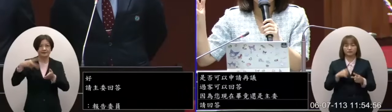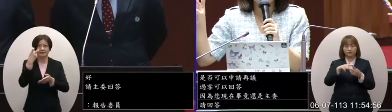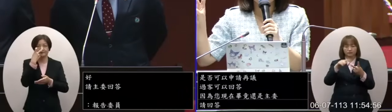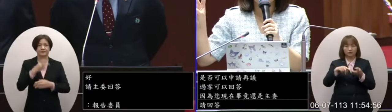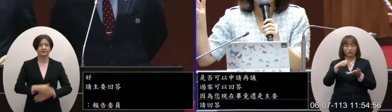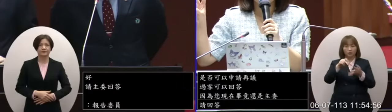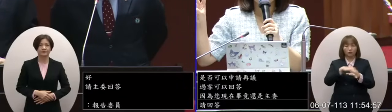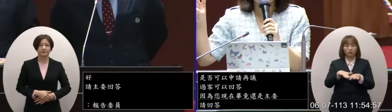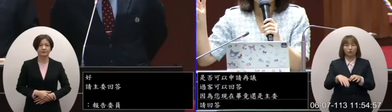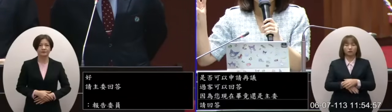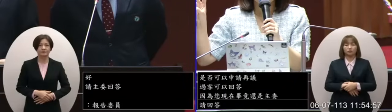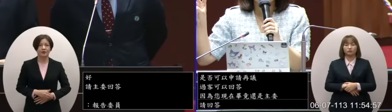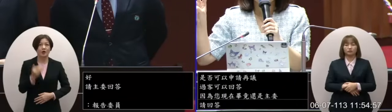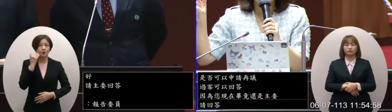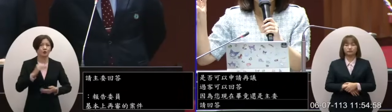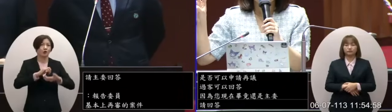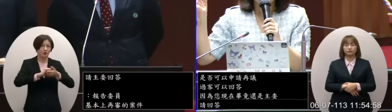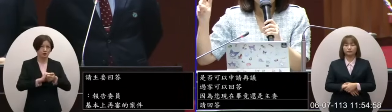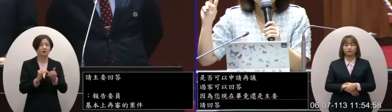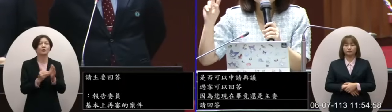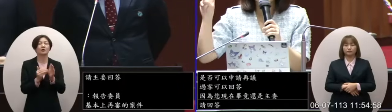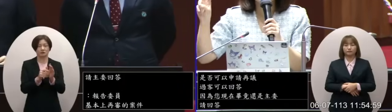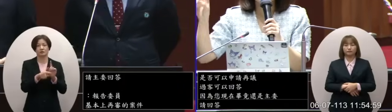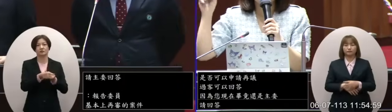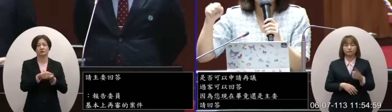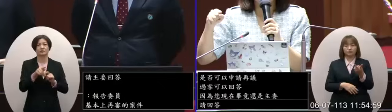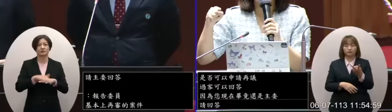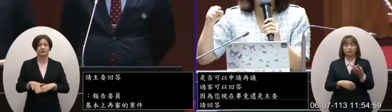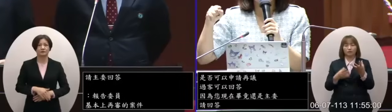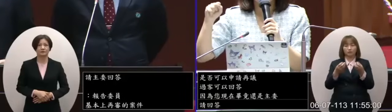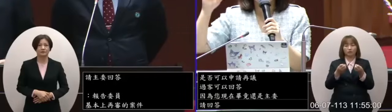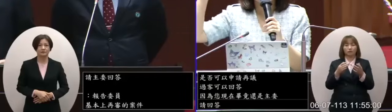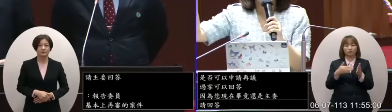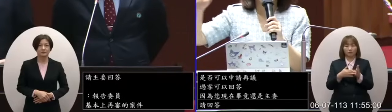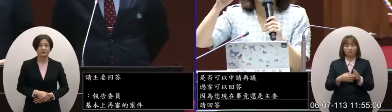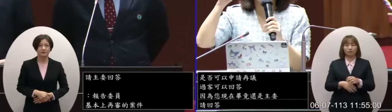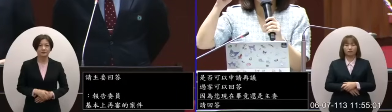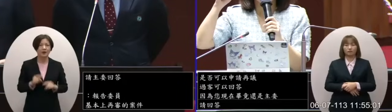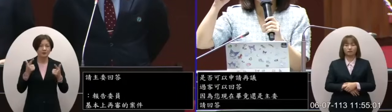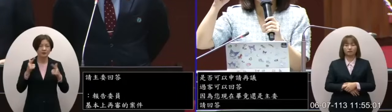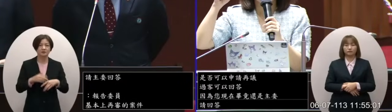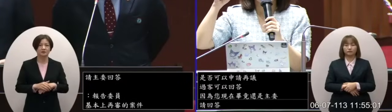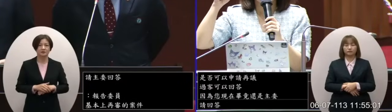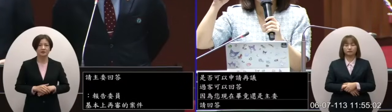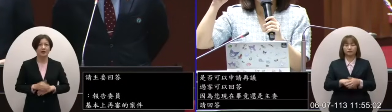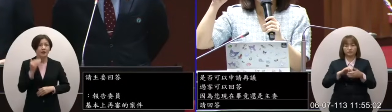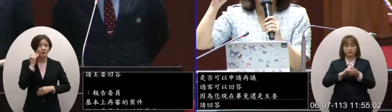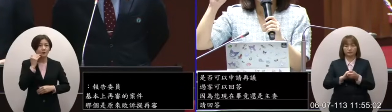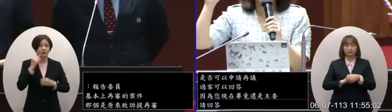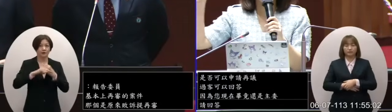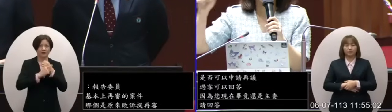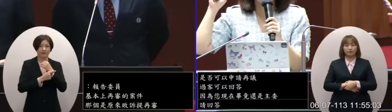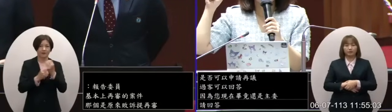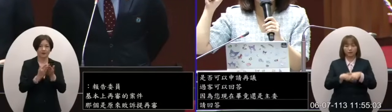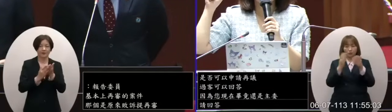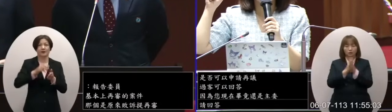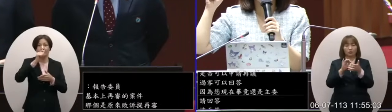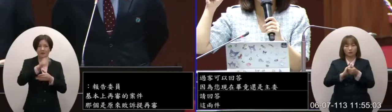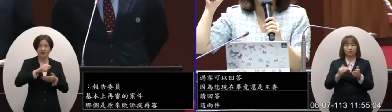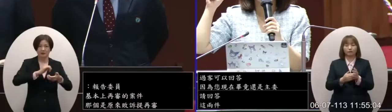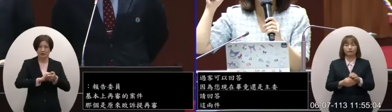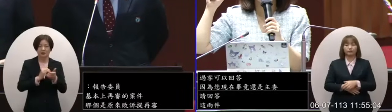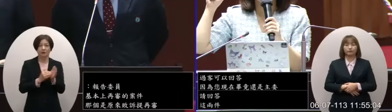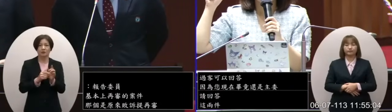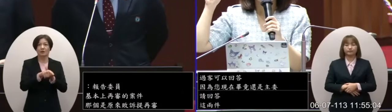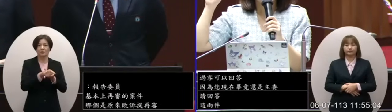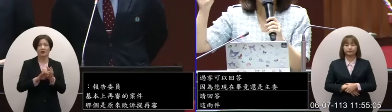都会提。 那个没有确定就确定了，就是这样子。 好，所以这两件都没了。 没有，不是没了，就是确定中天审 都确定了吗？ 但是我们另外